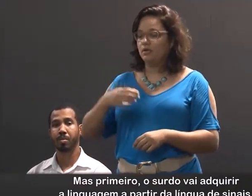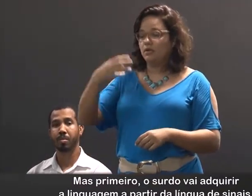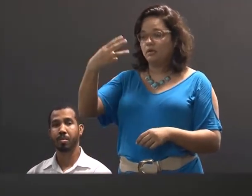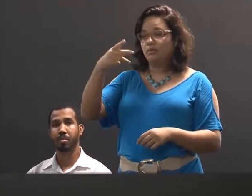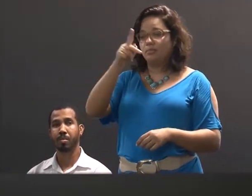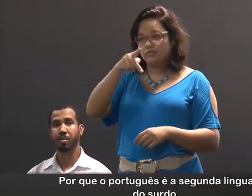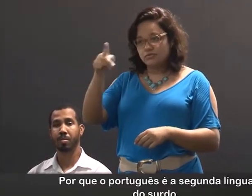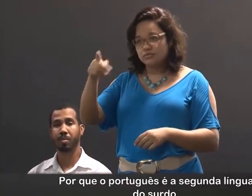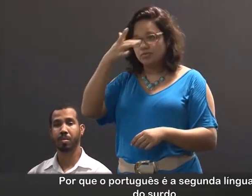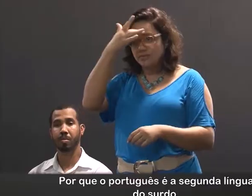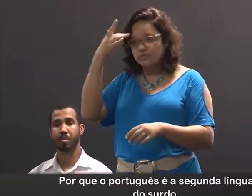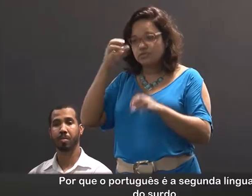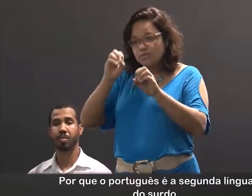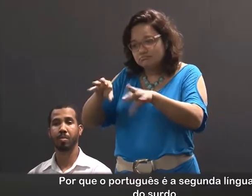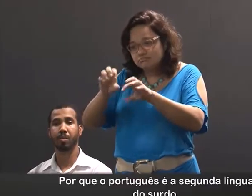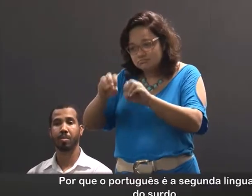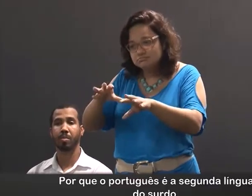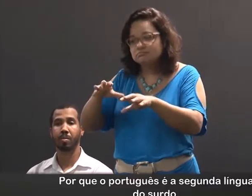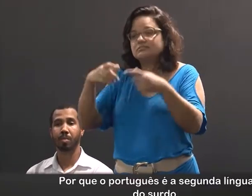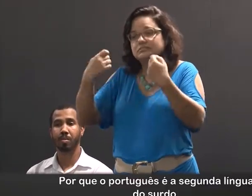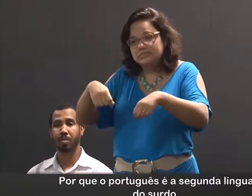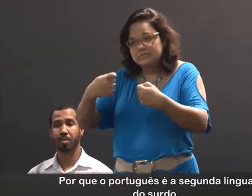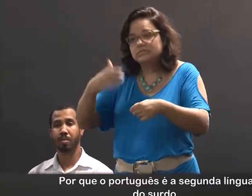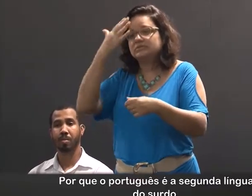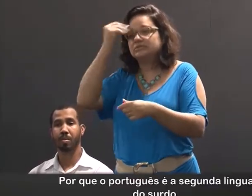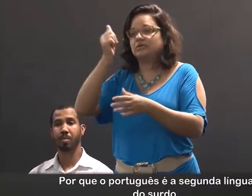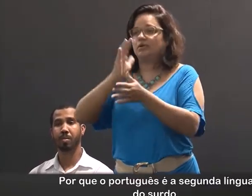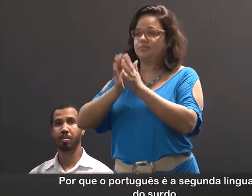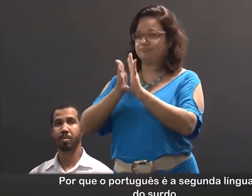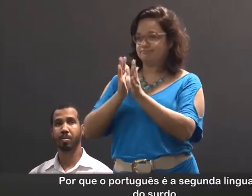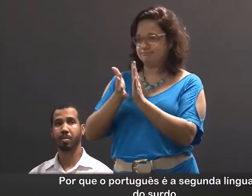sinais. Porque o português é a segunda língua do surdo.